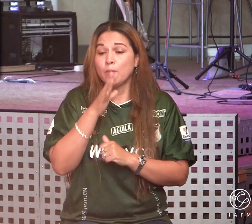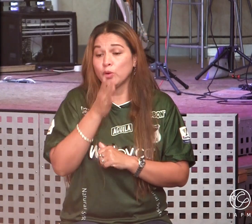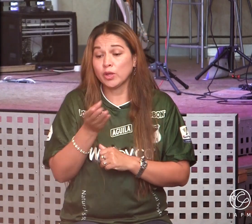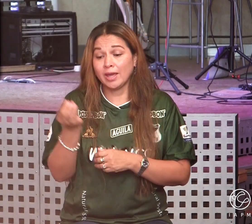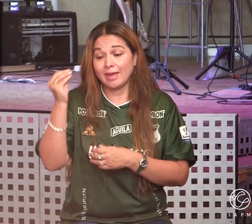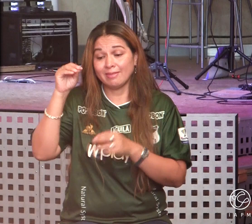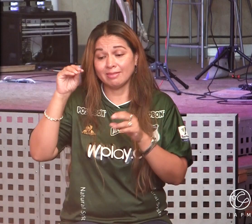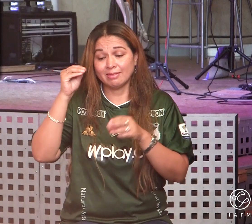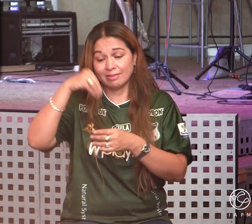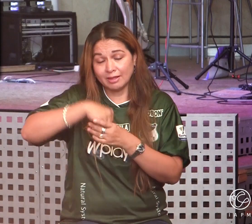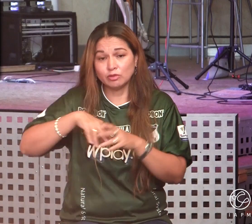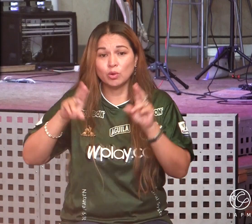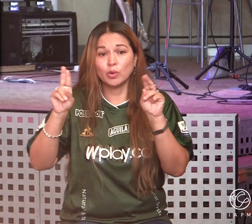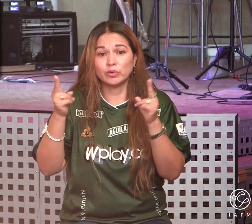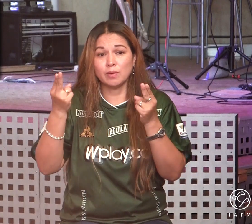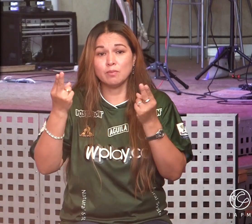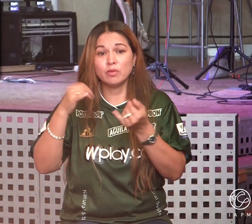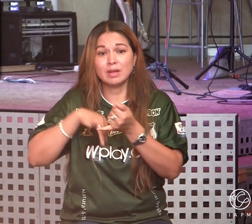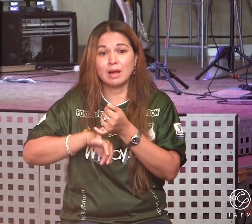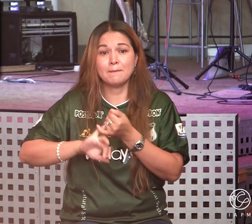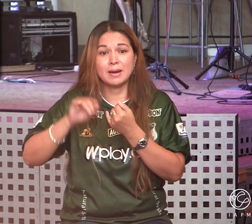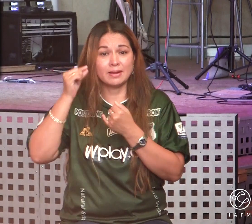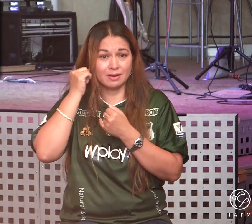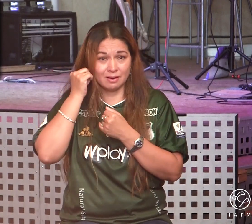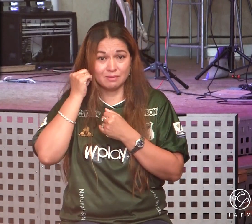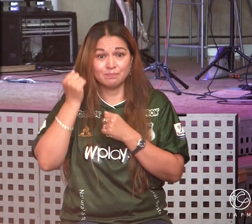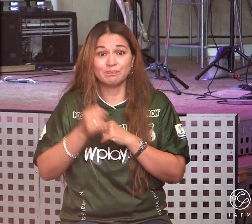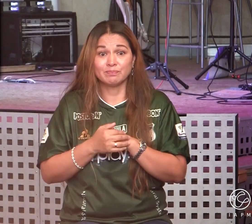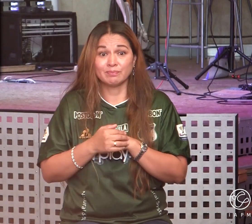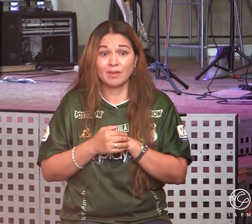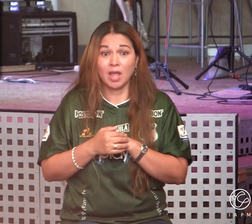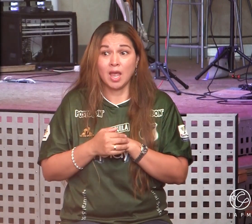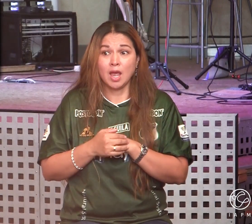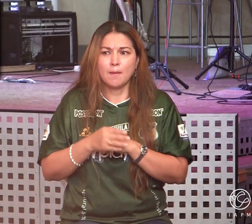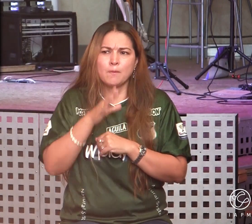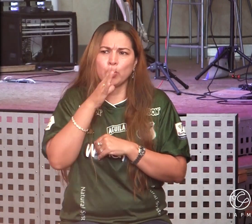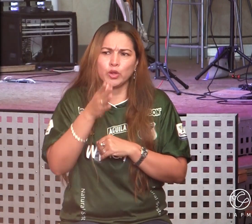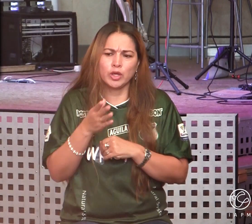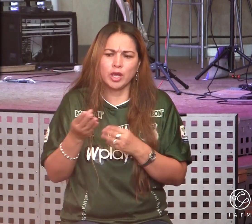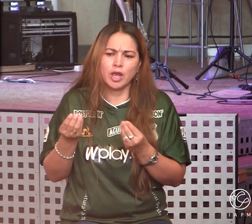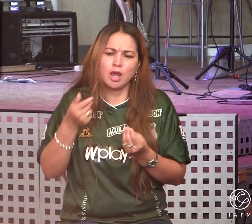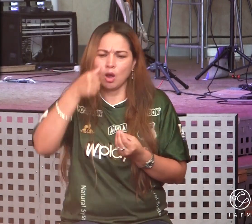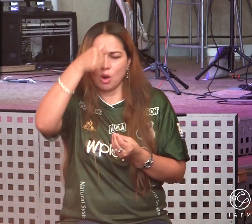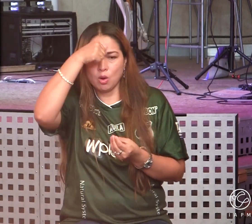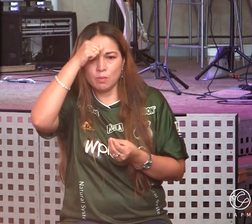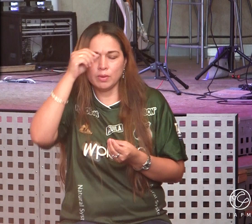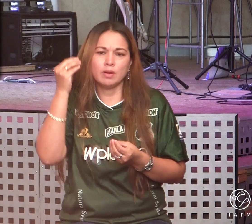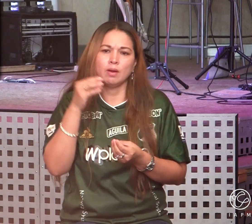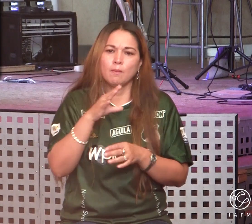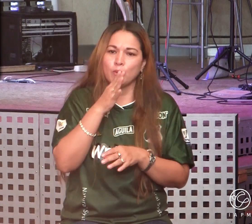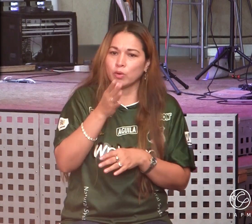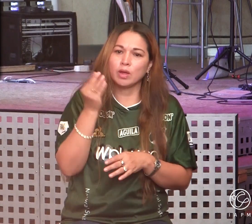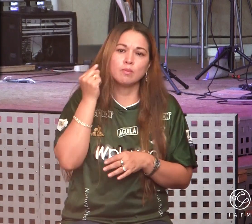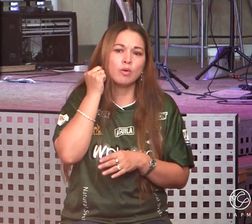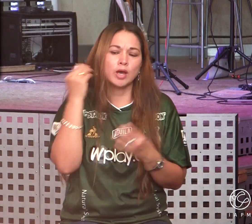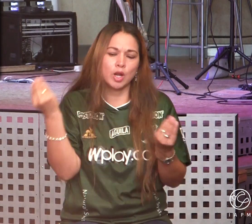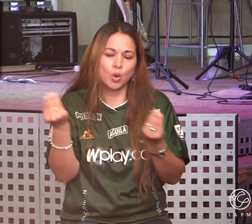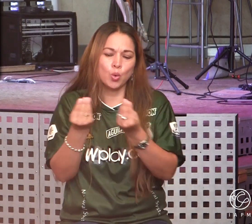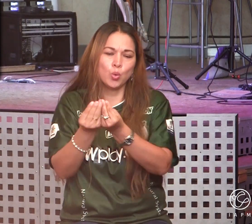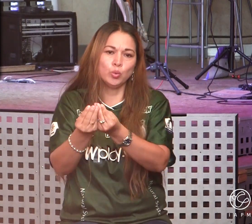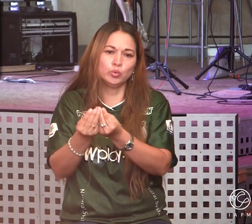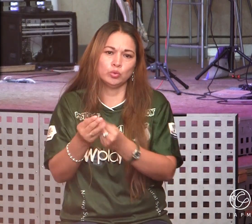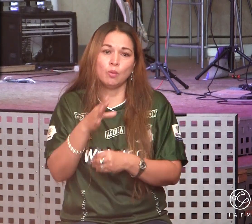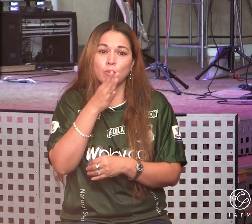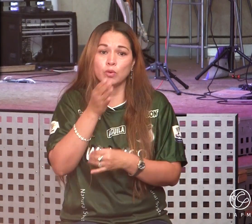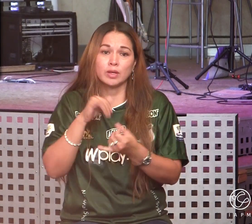a la importancia de hombre y mujer juntos. Y el hecho, una conclusión a la que llegué hace mucho tiempo, que el matrimonio